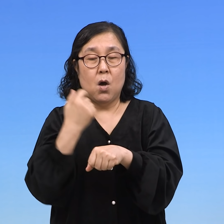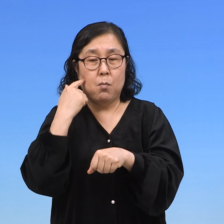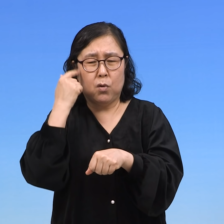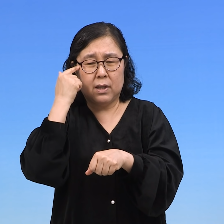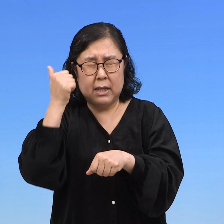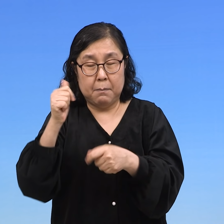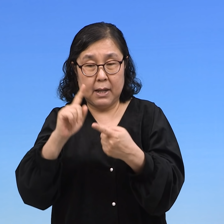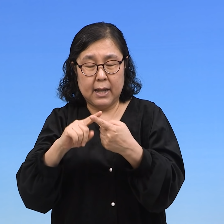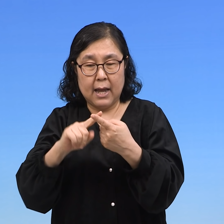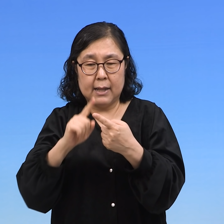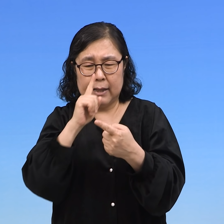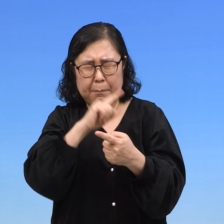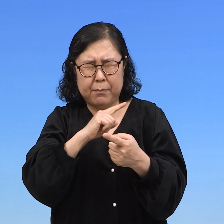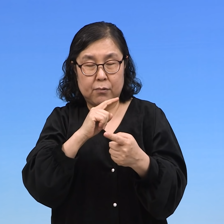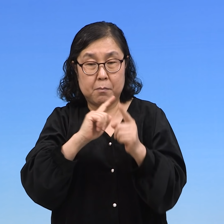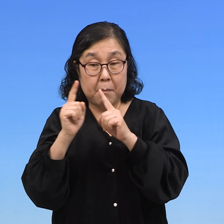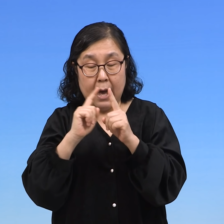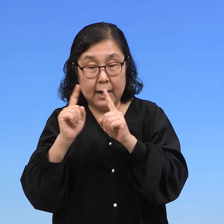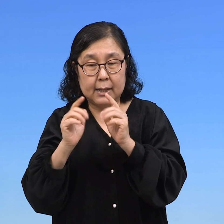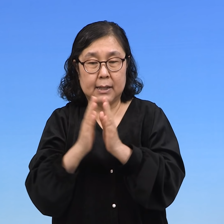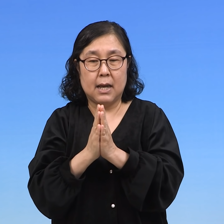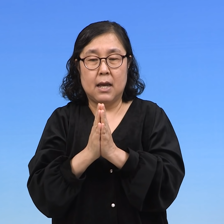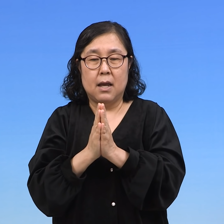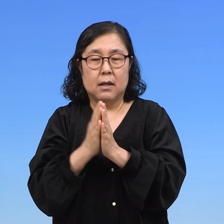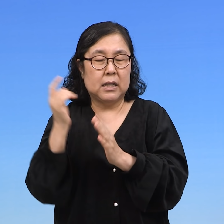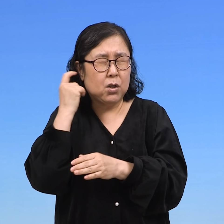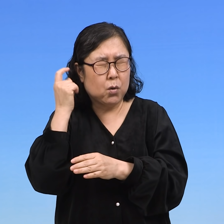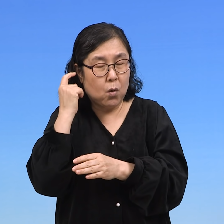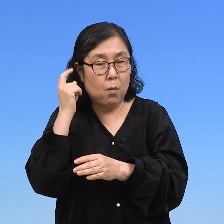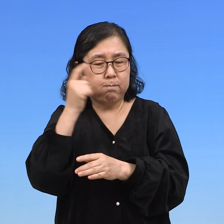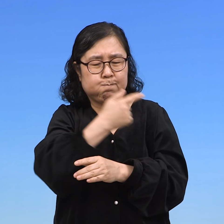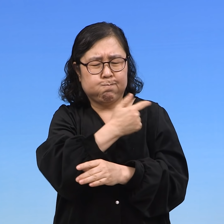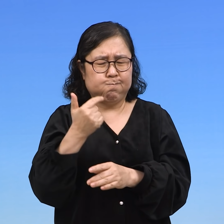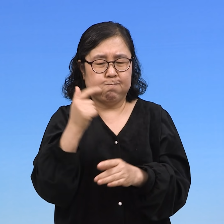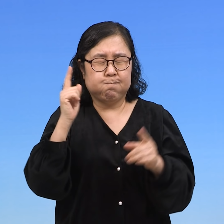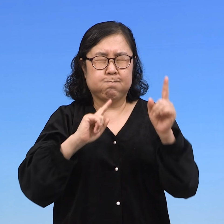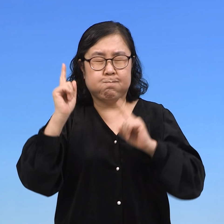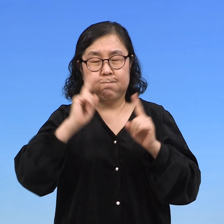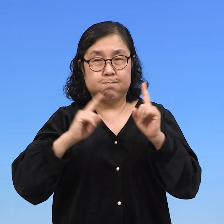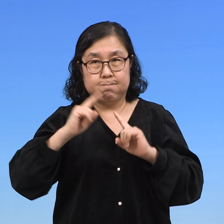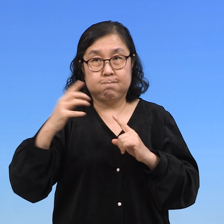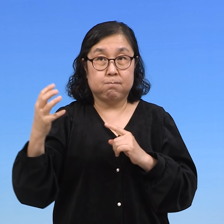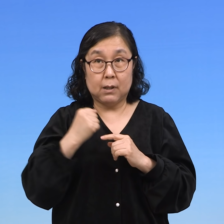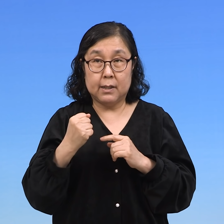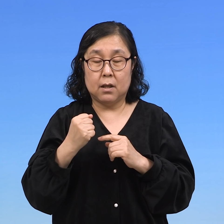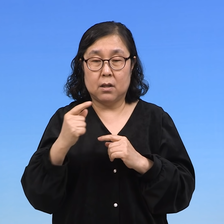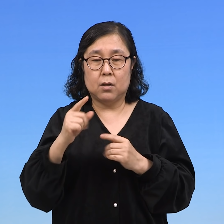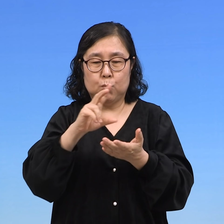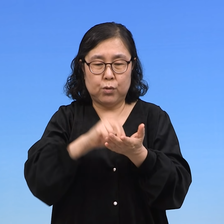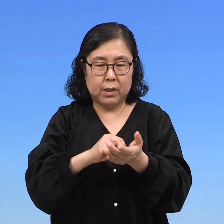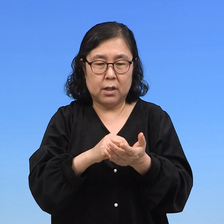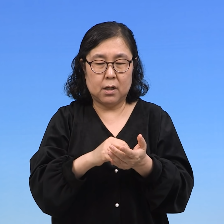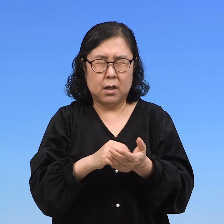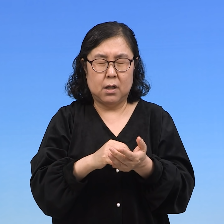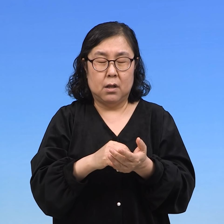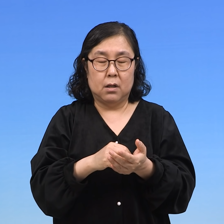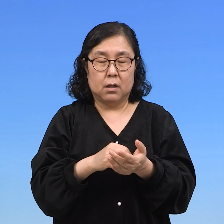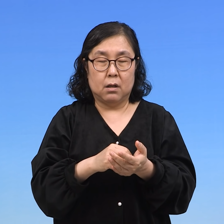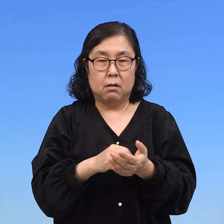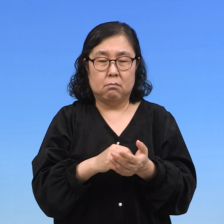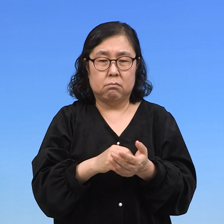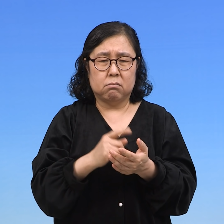오가고 이러니까 이게 너무 큰 상처가 되셨나 봐요 그래서 이제 이 문제를 목사님이 견디지를 못해가지고